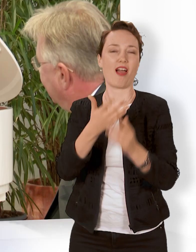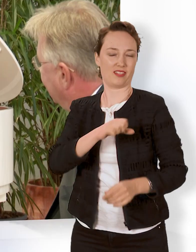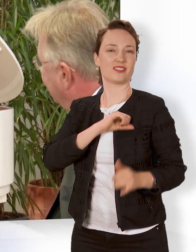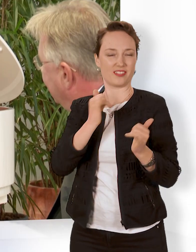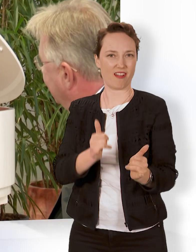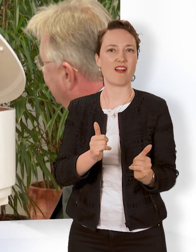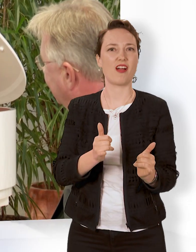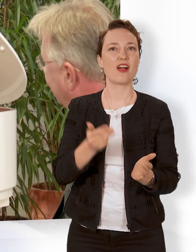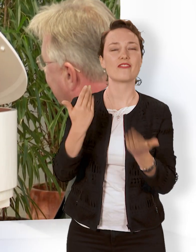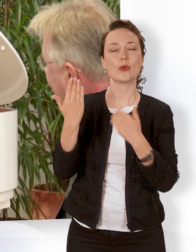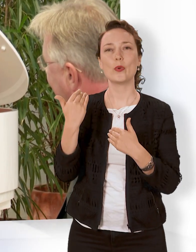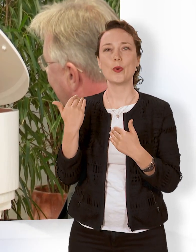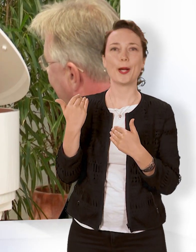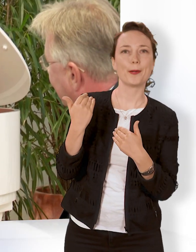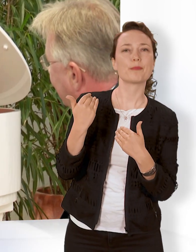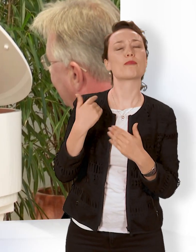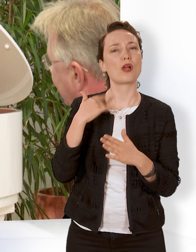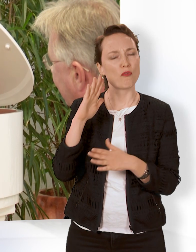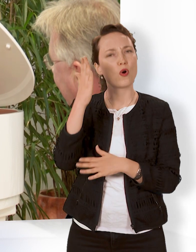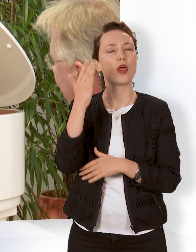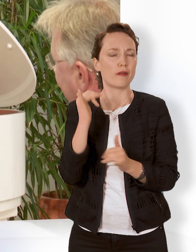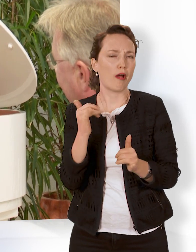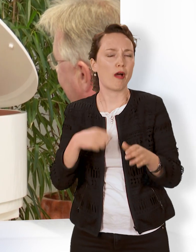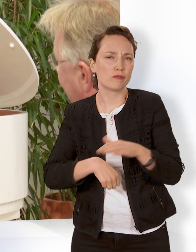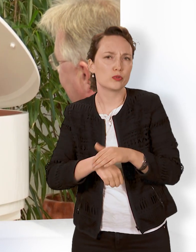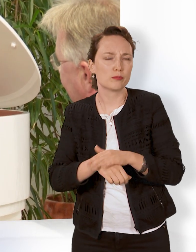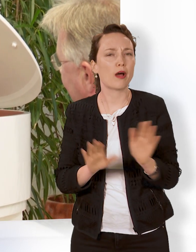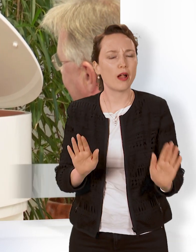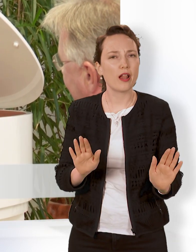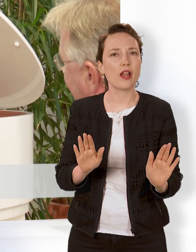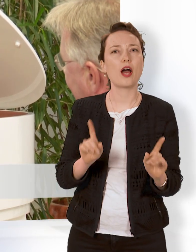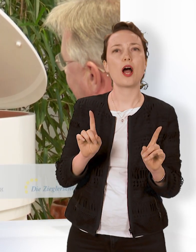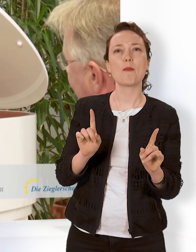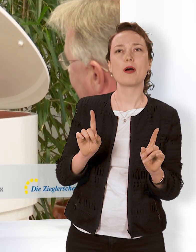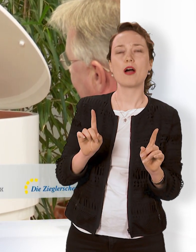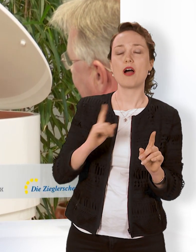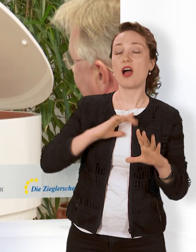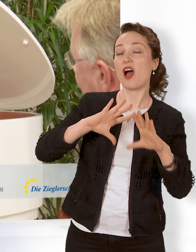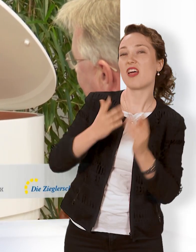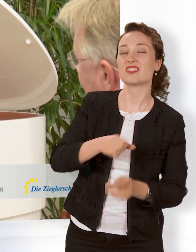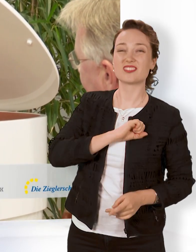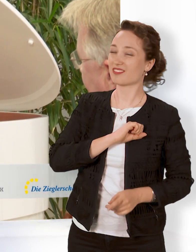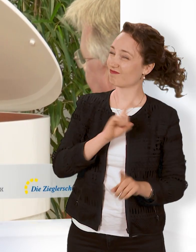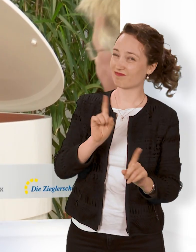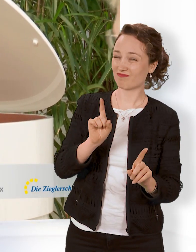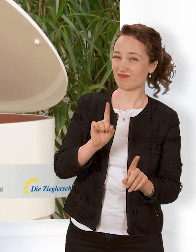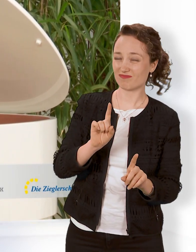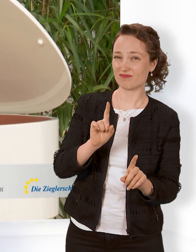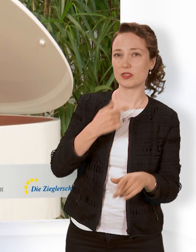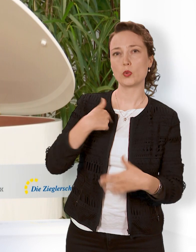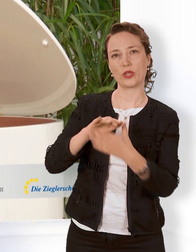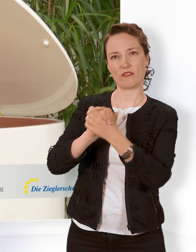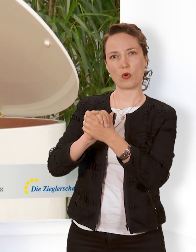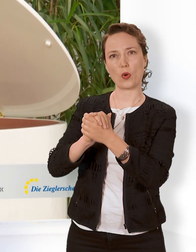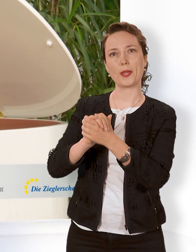ich einigermaßen erfolgreich im Fußball, was aber nicht bedeutet, dass ich alles erreicht habe. Ich habe durch einen Freund, durch